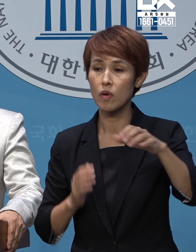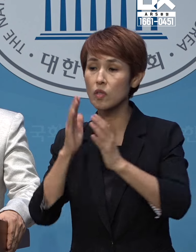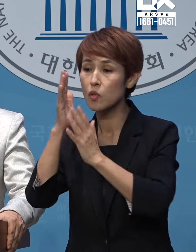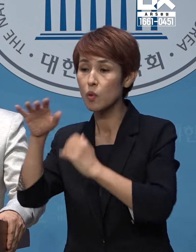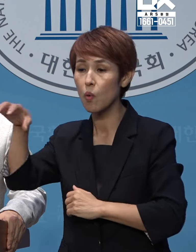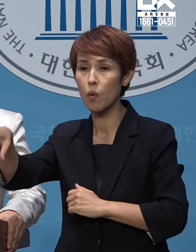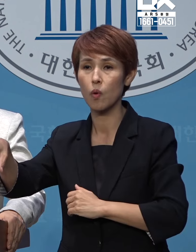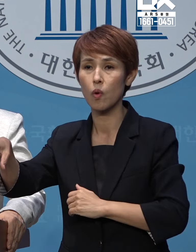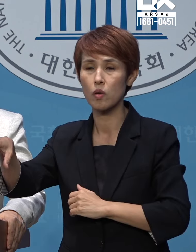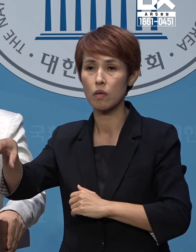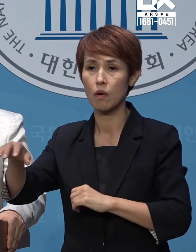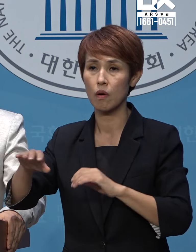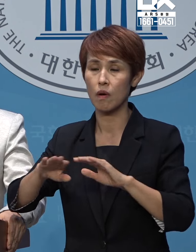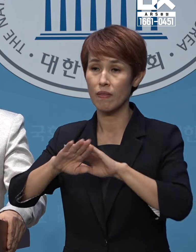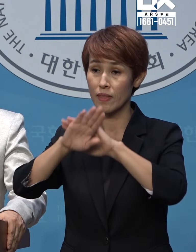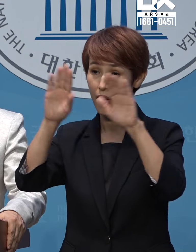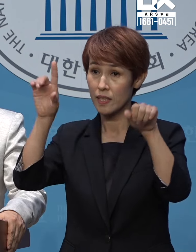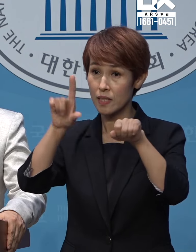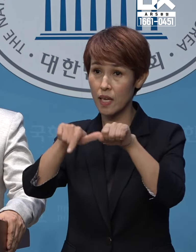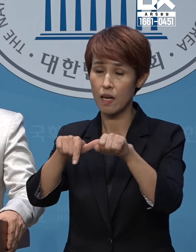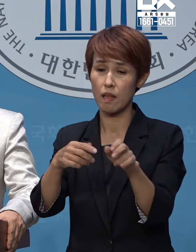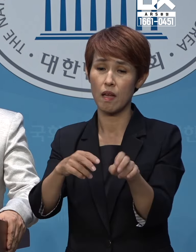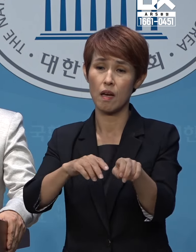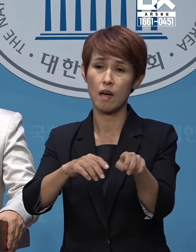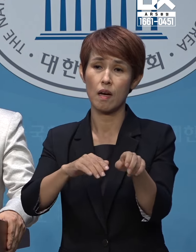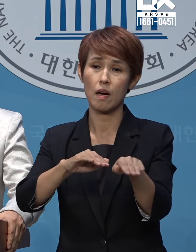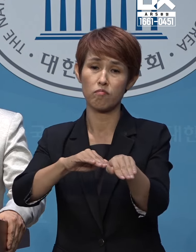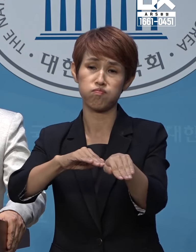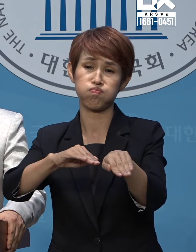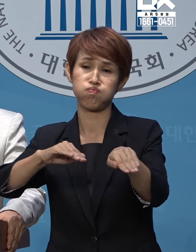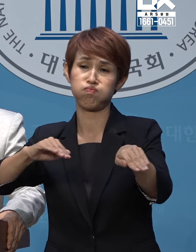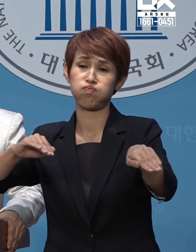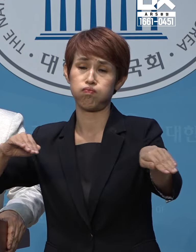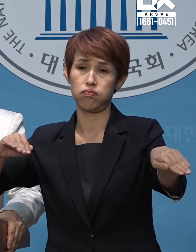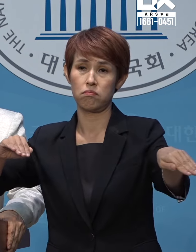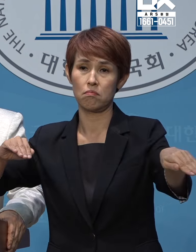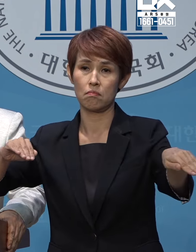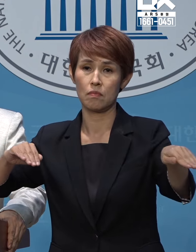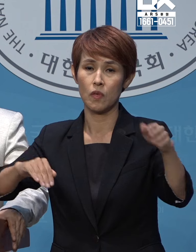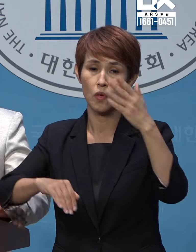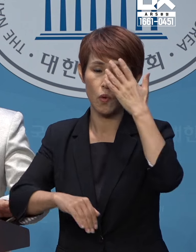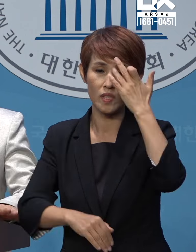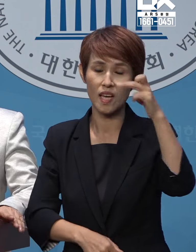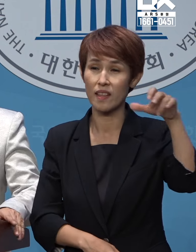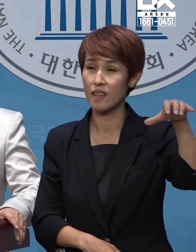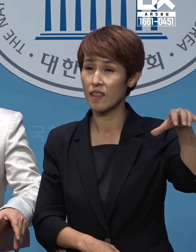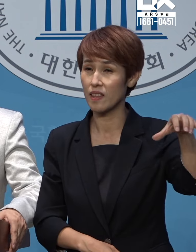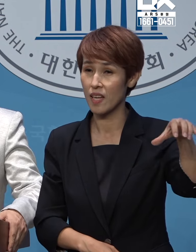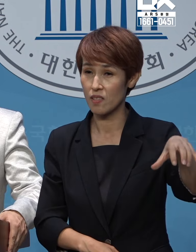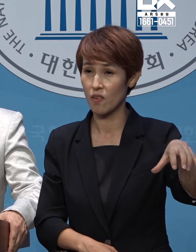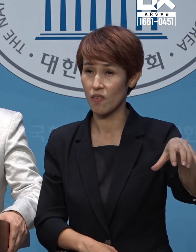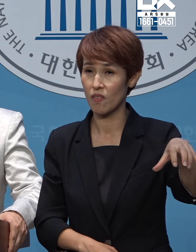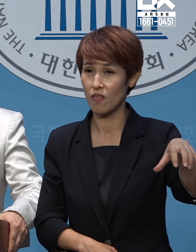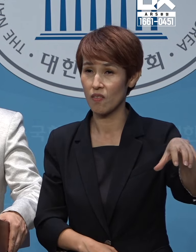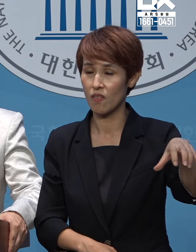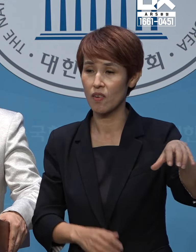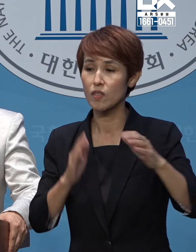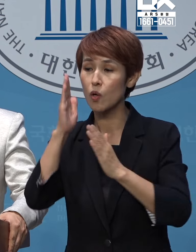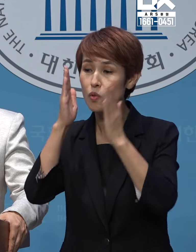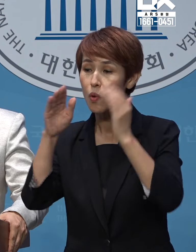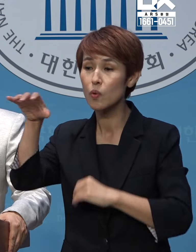대낮에 교통이 막힙니다 용산에서 대통령 용산 대통령 청사에서